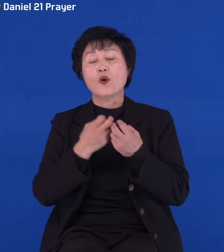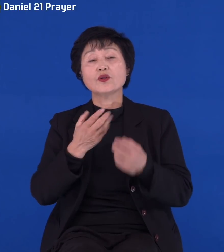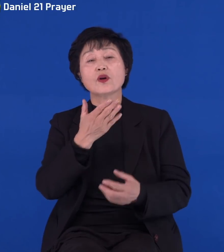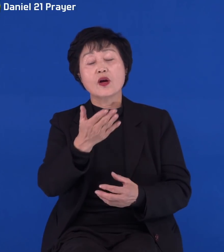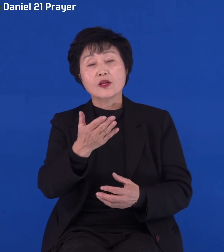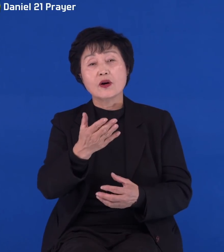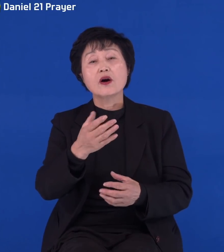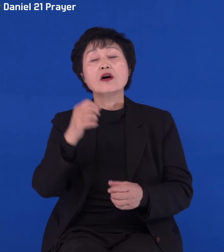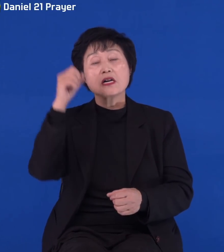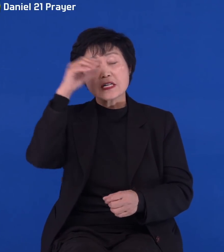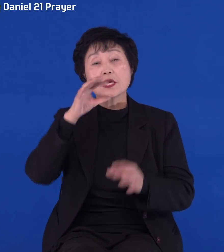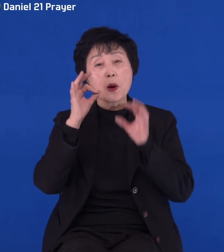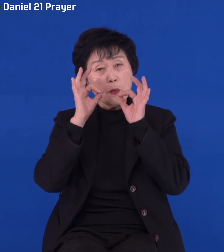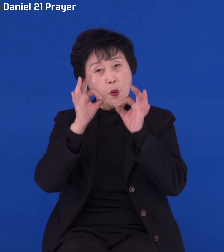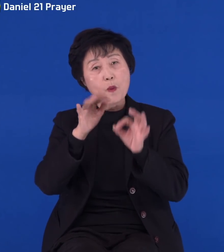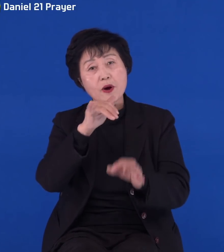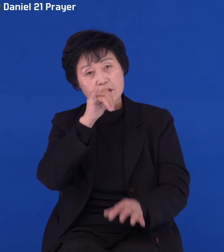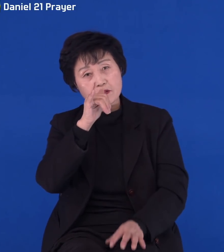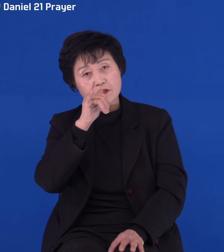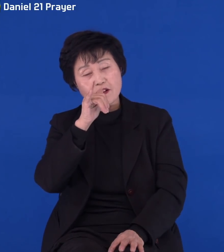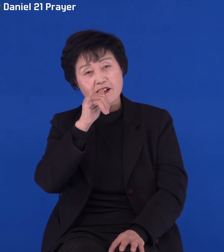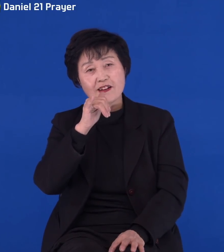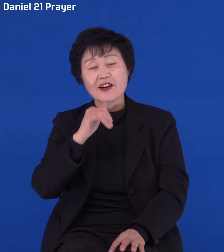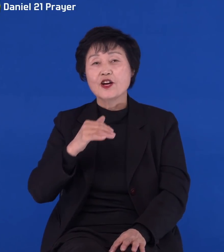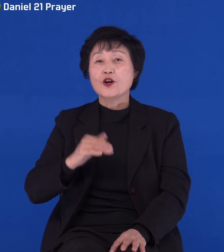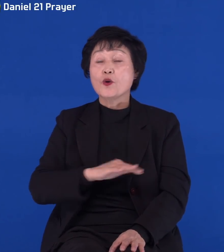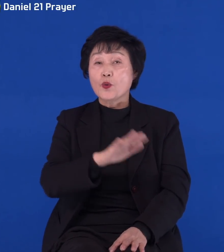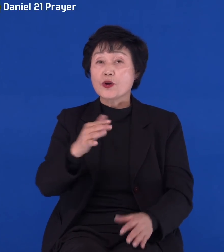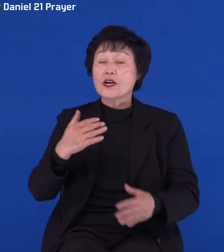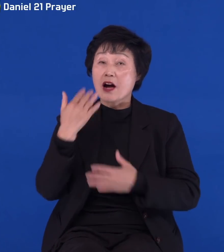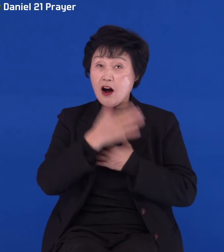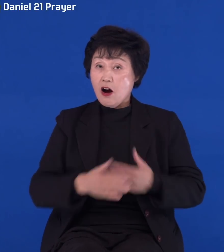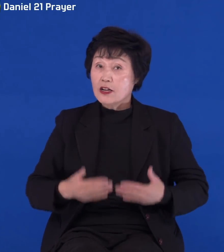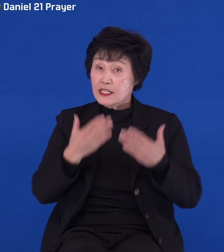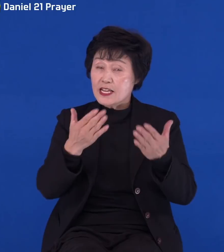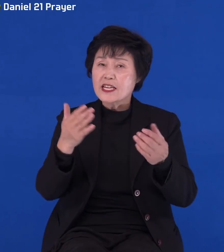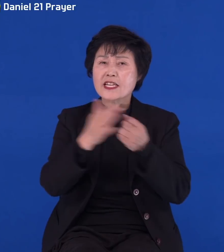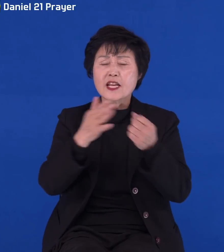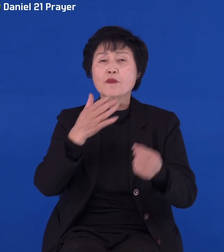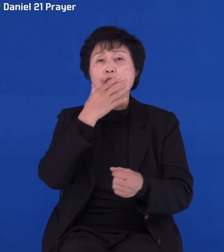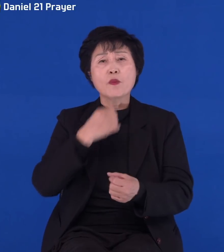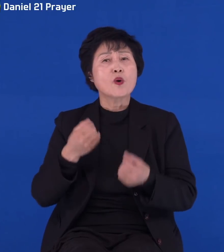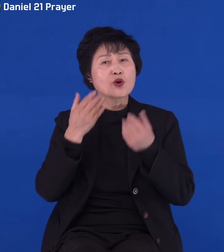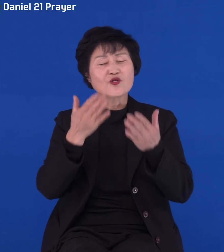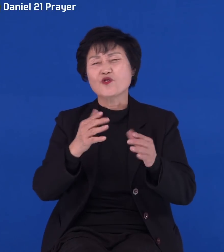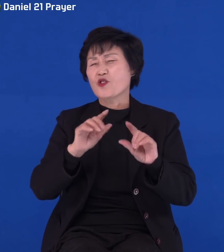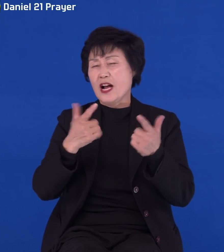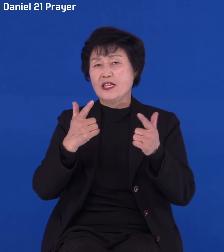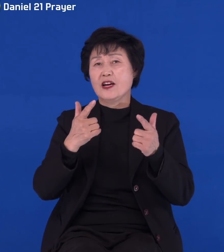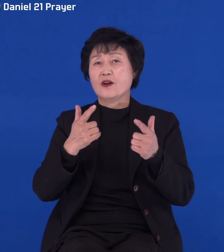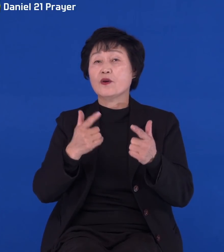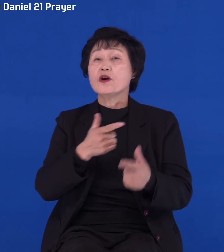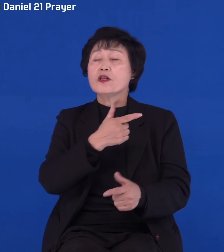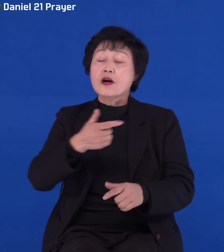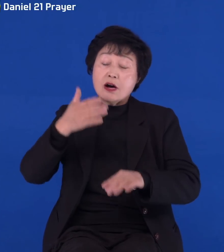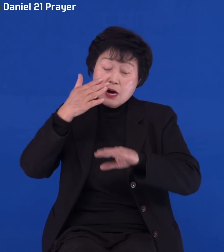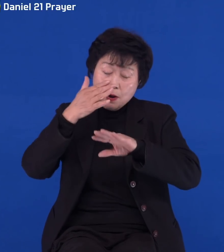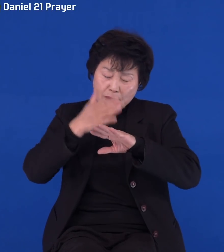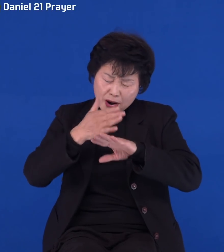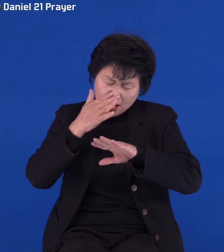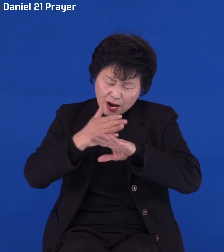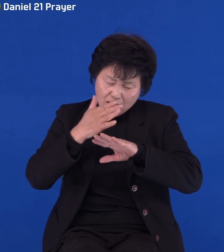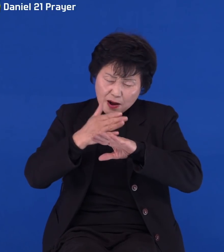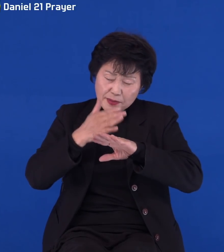그러니까 우리가 헌신했기 때문에 하나님이 복을 주신 게 아니고, 그냥 하나님께 너무 감사해서 너무 고마워서 우리